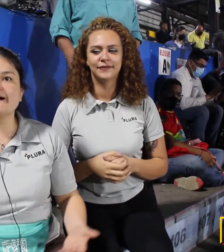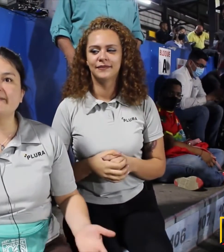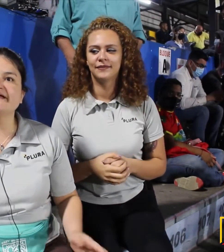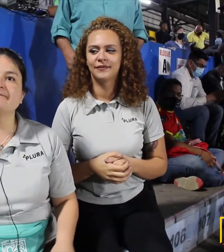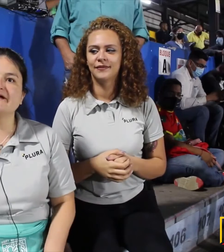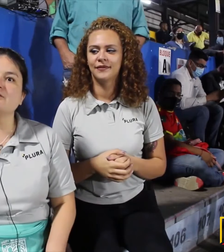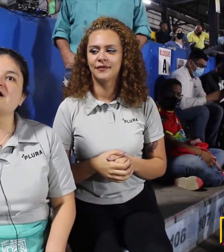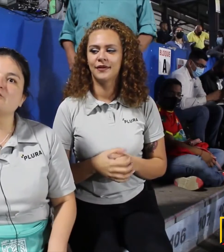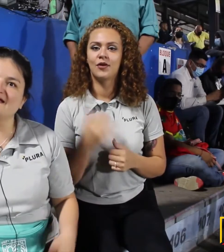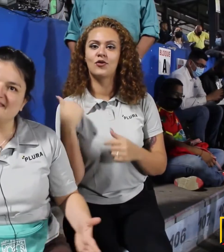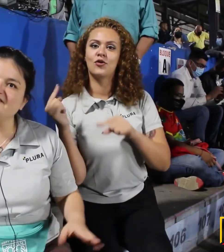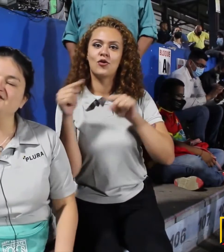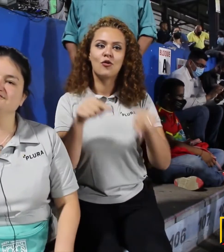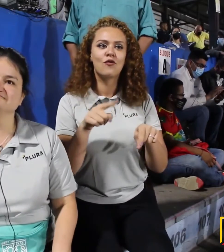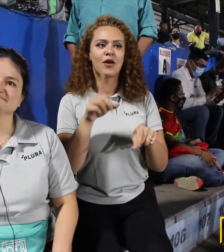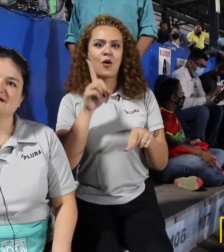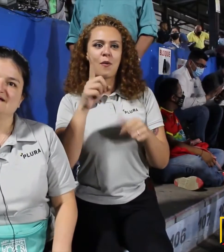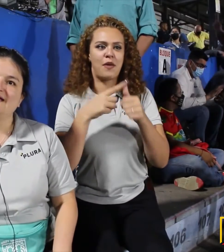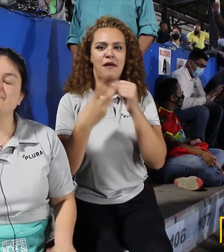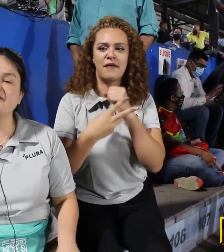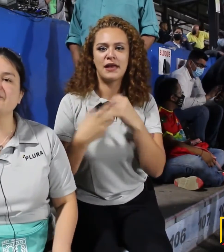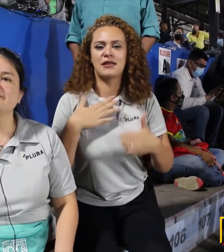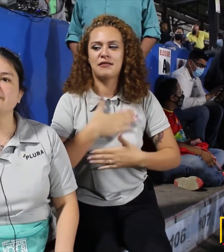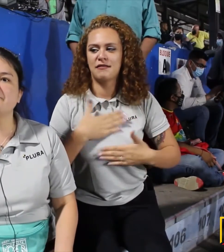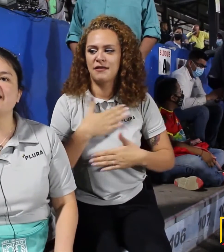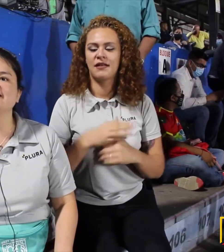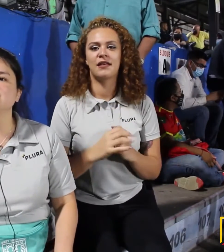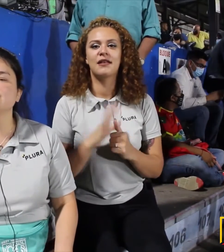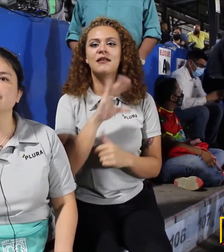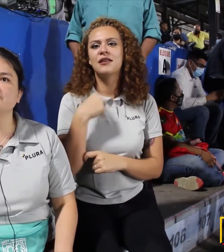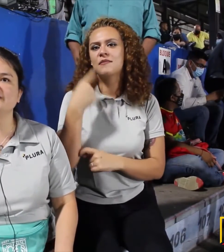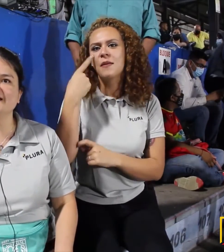y me da pena que tengo a un entacho en vivo.